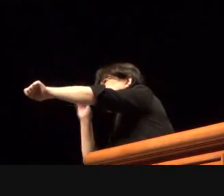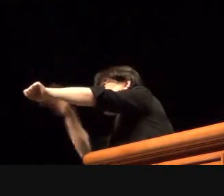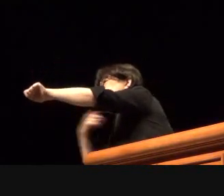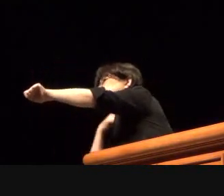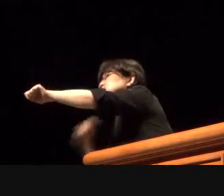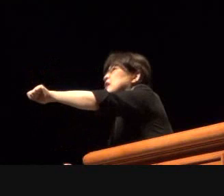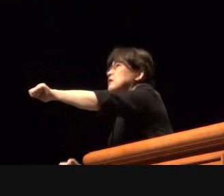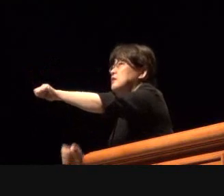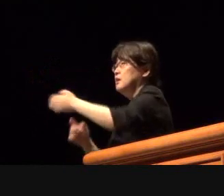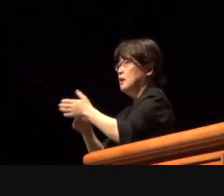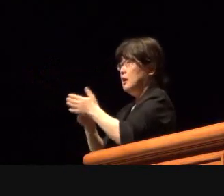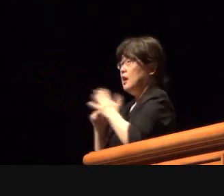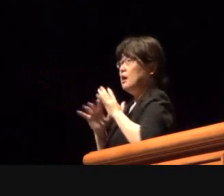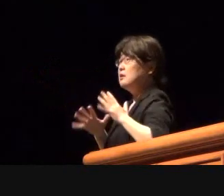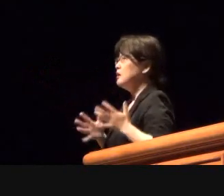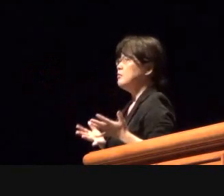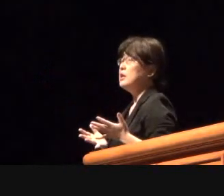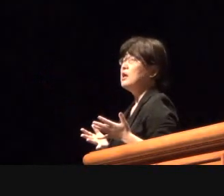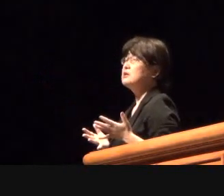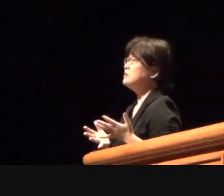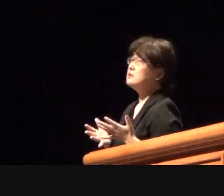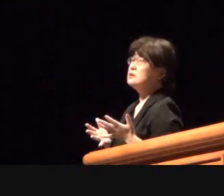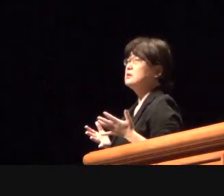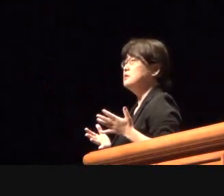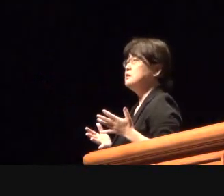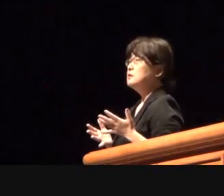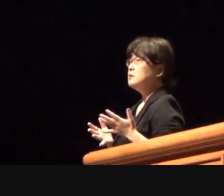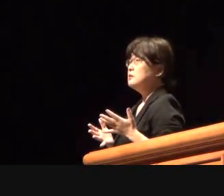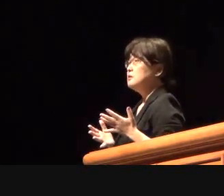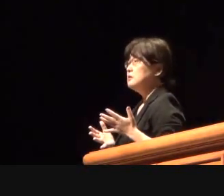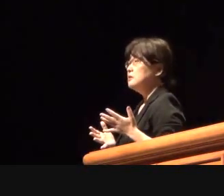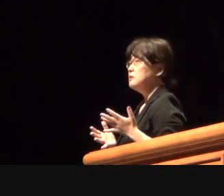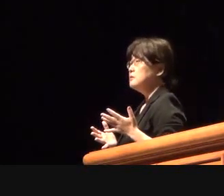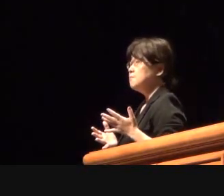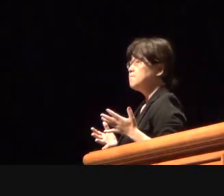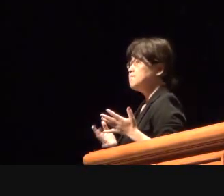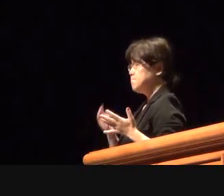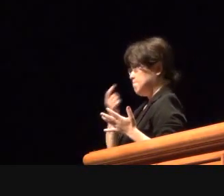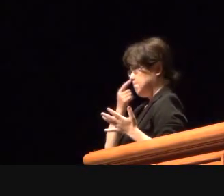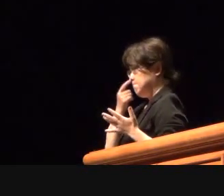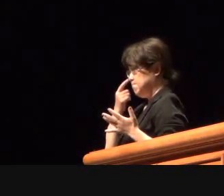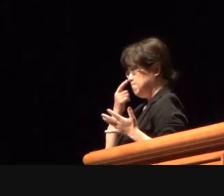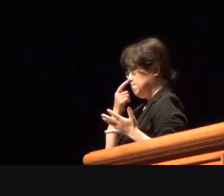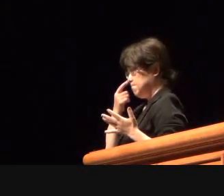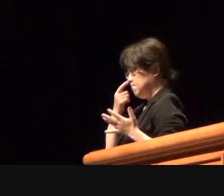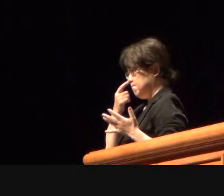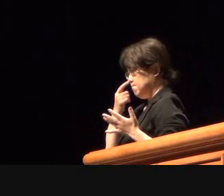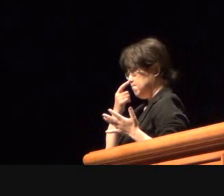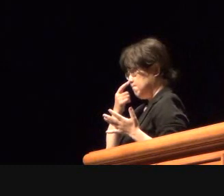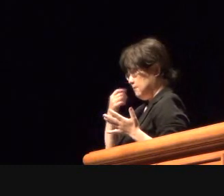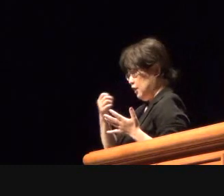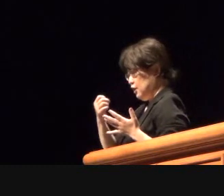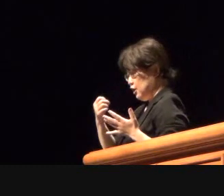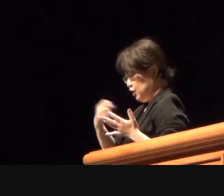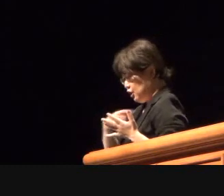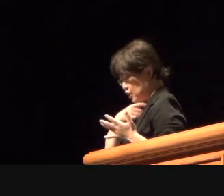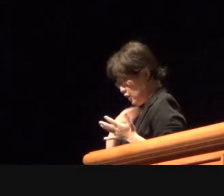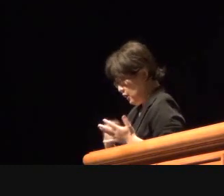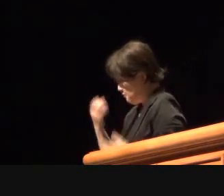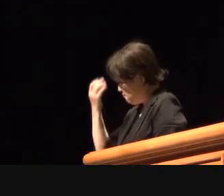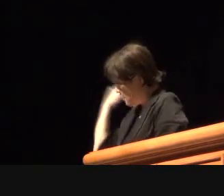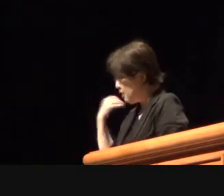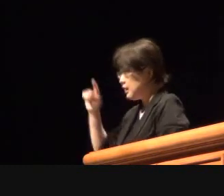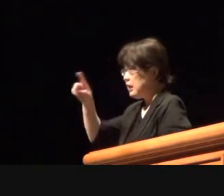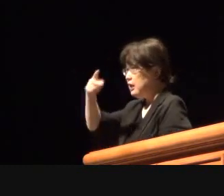諦めないと自分に言いたい。第二次世界戦